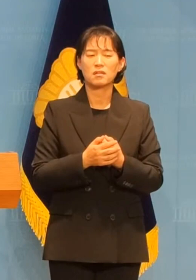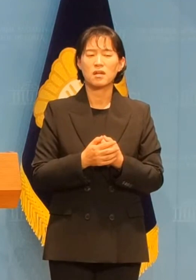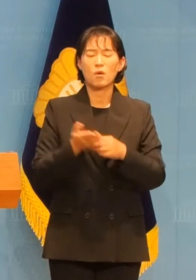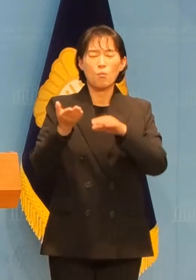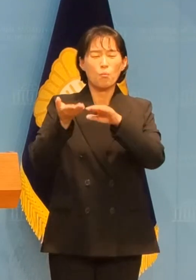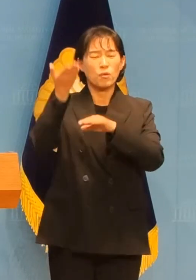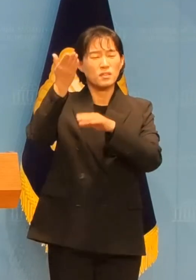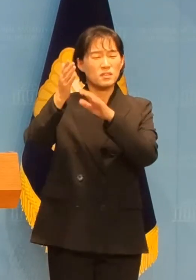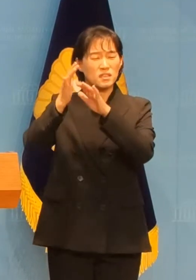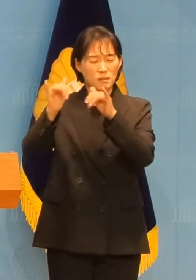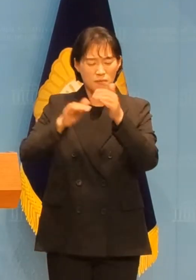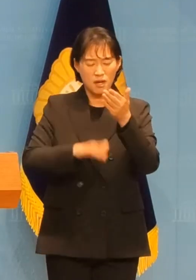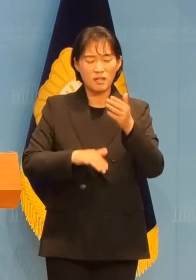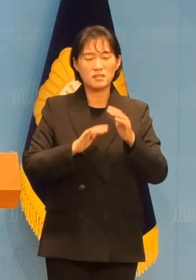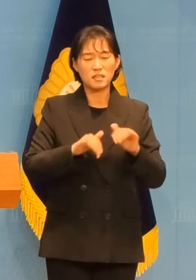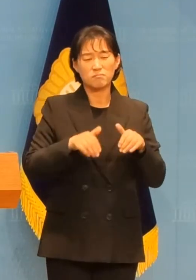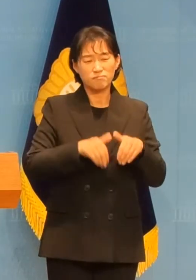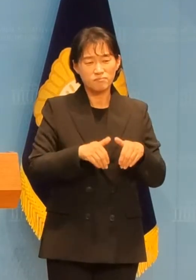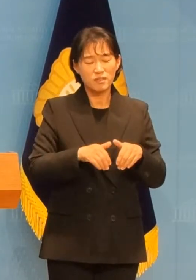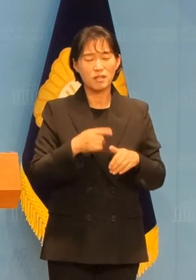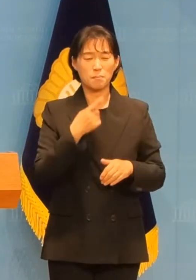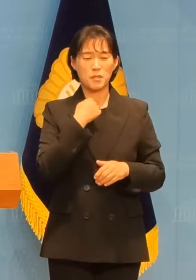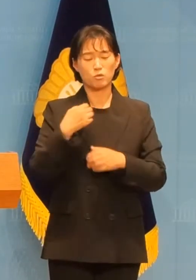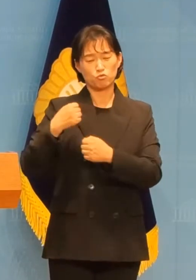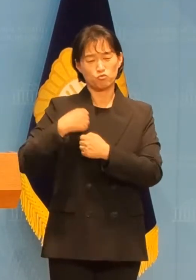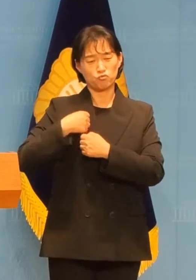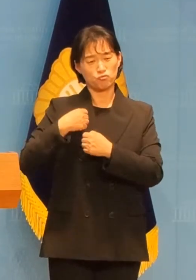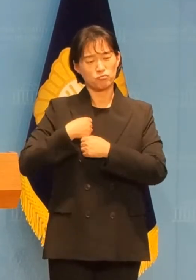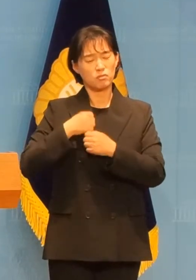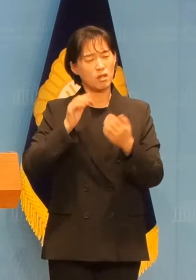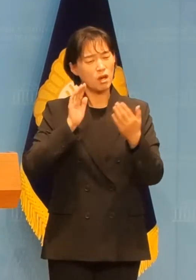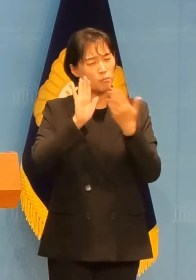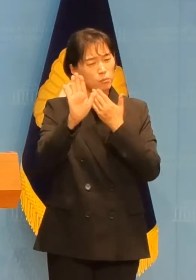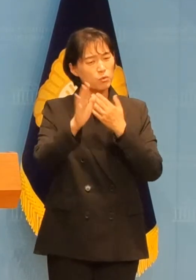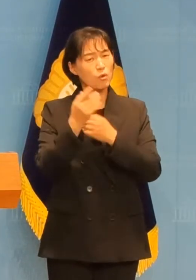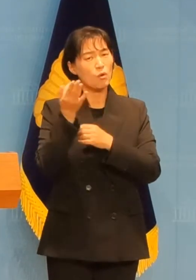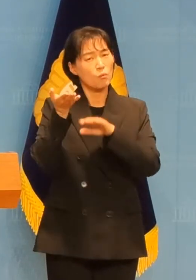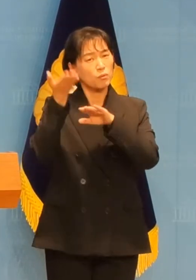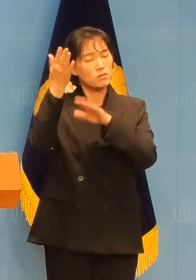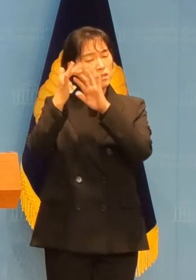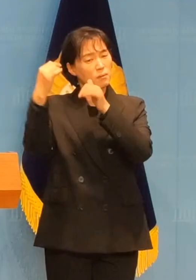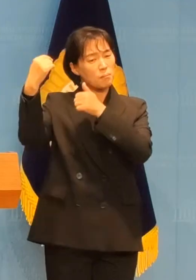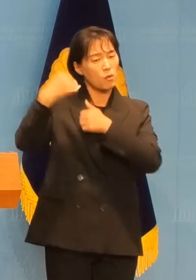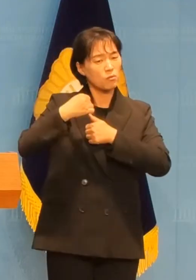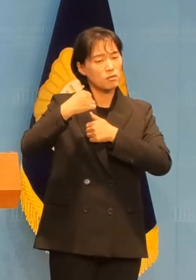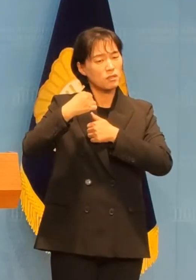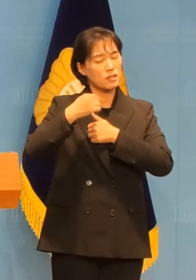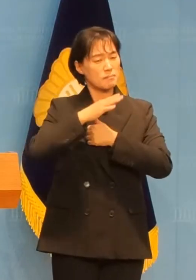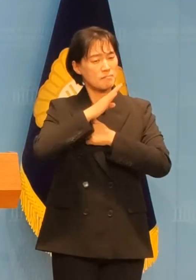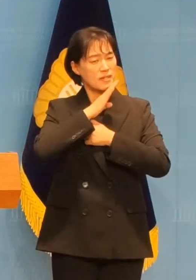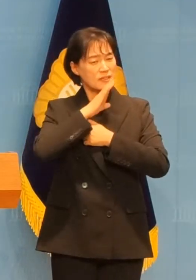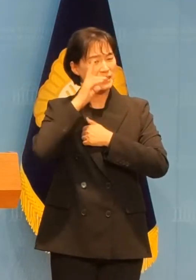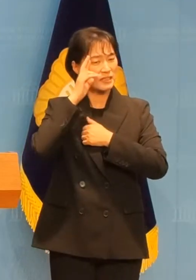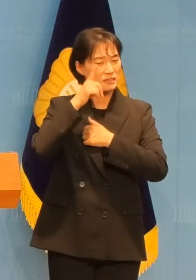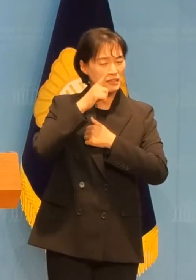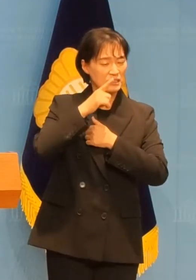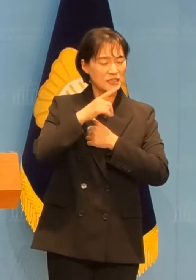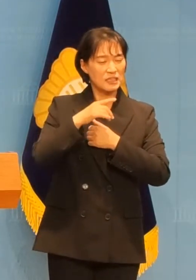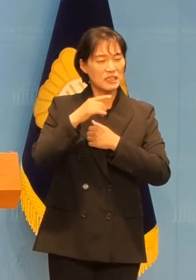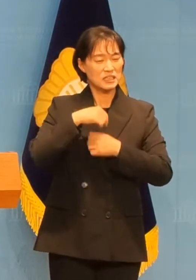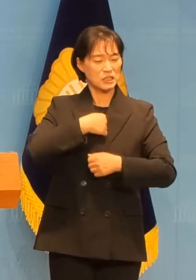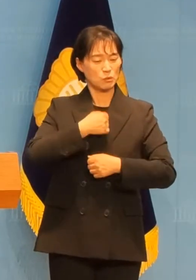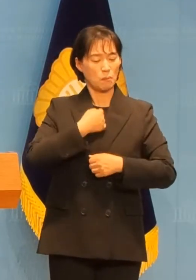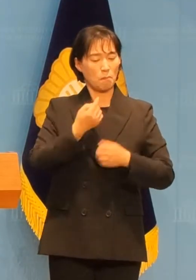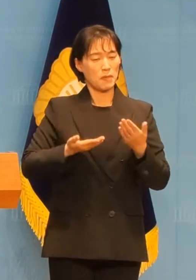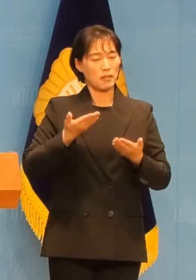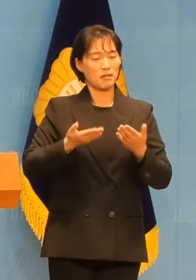계급 체계를 유지해온 군은 앞으로 상관의 지시와 명령이 정당한지를 각자 판단하게